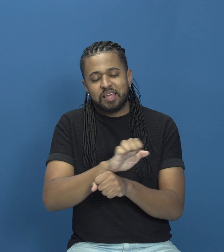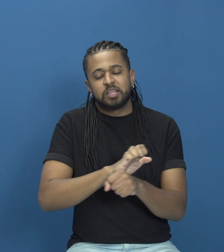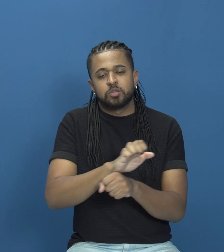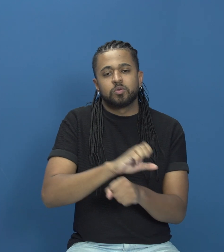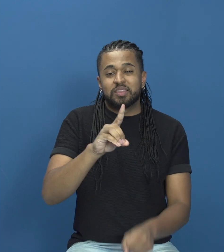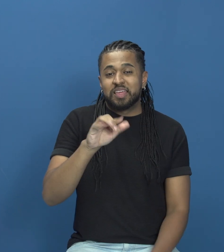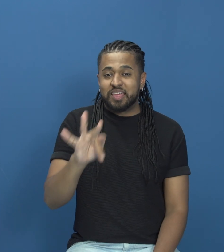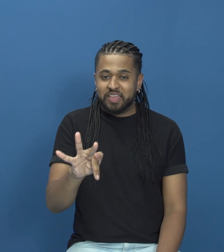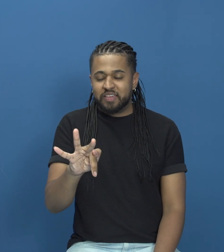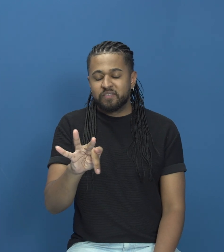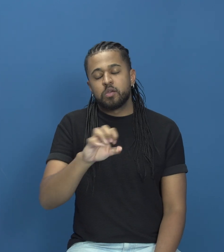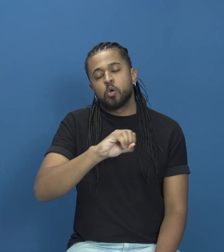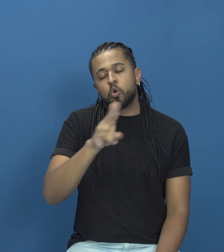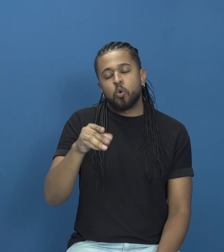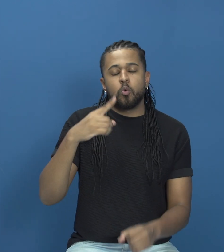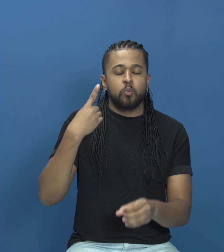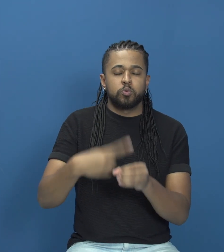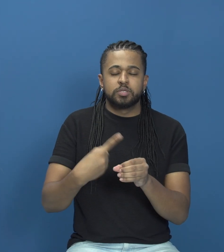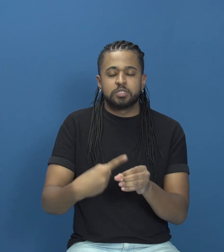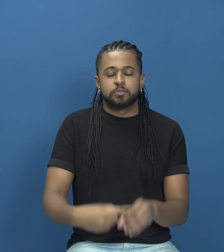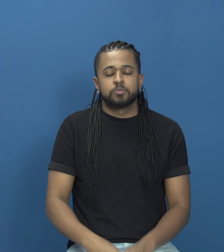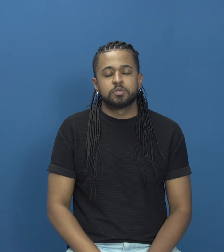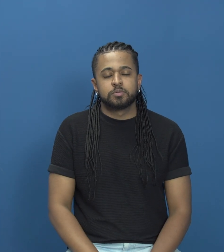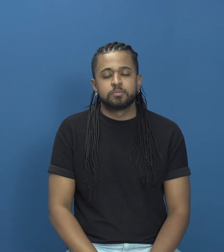Distrito Federal ou municípios.